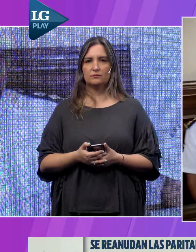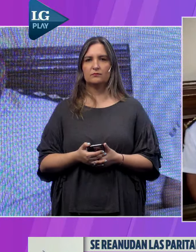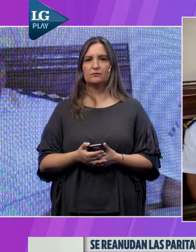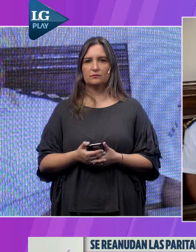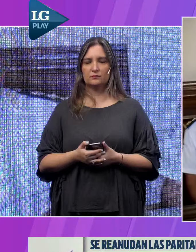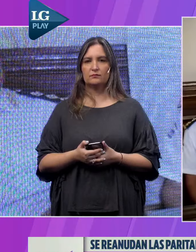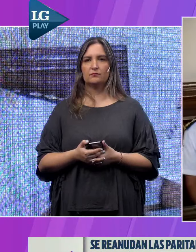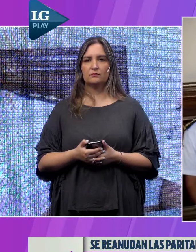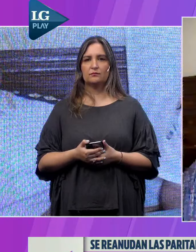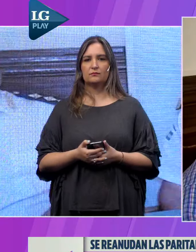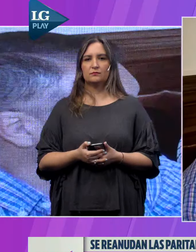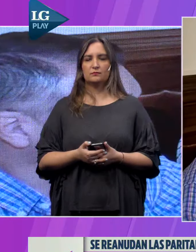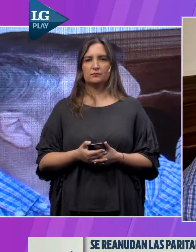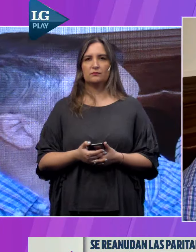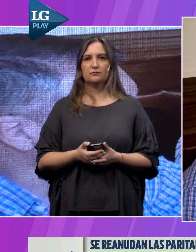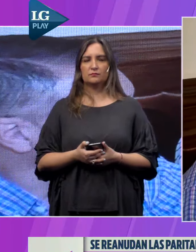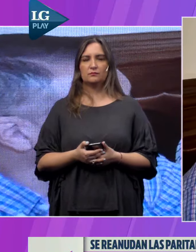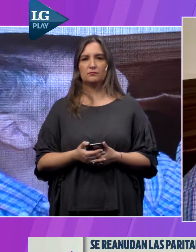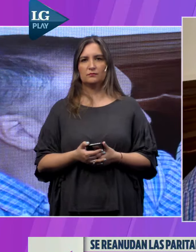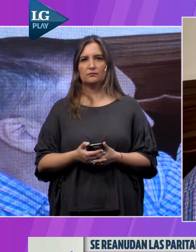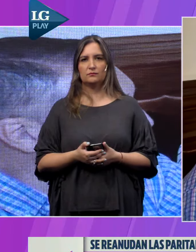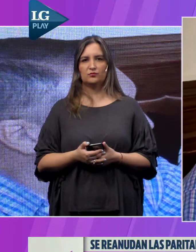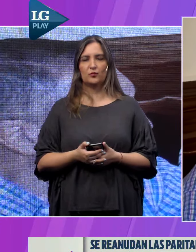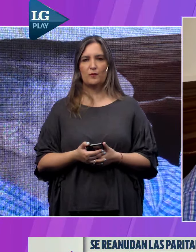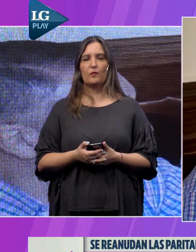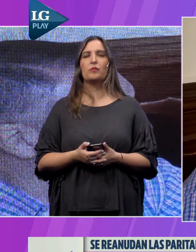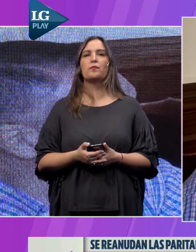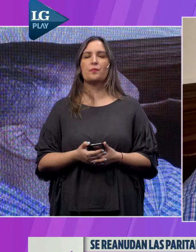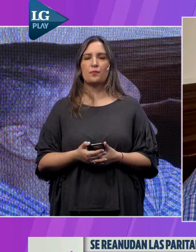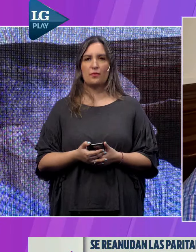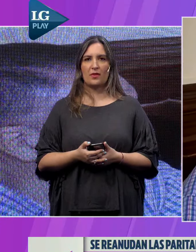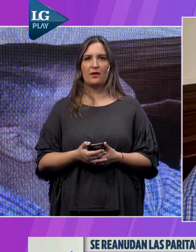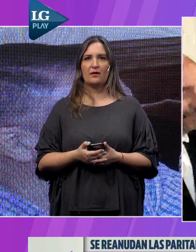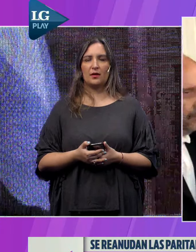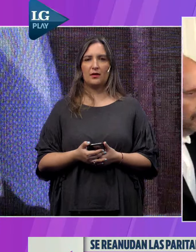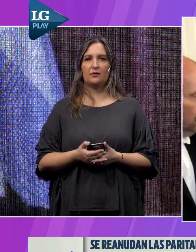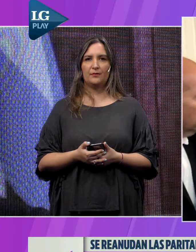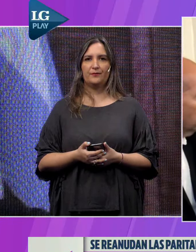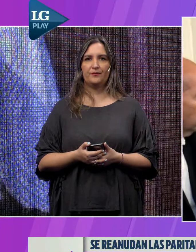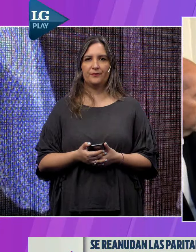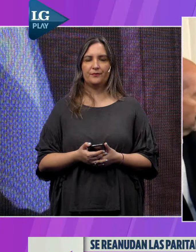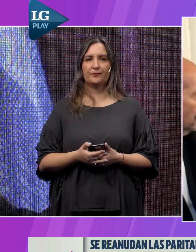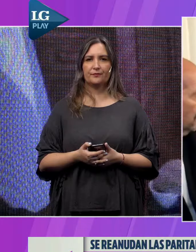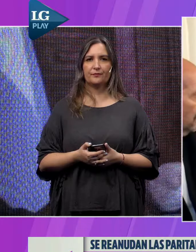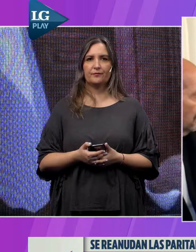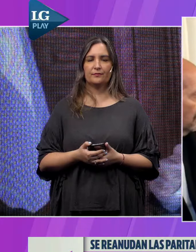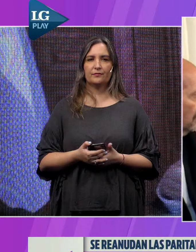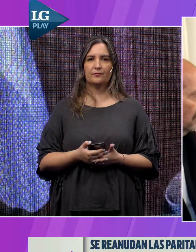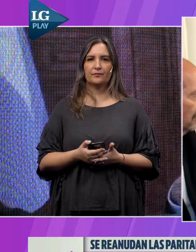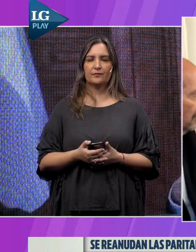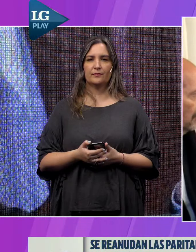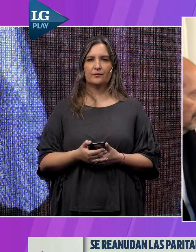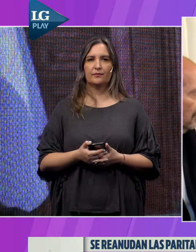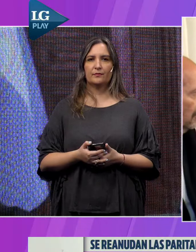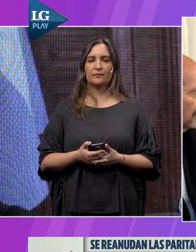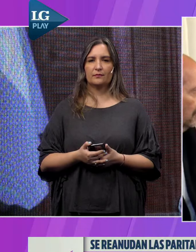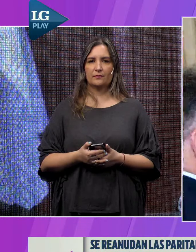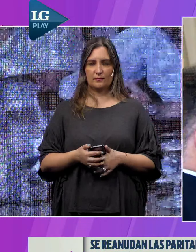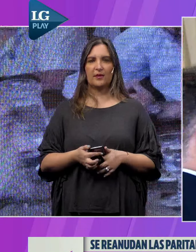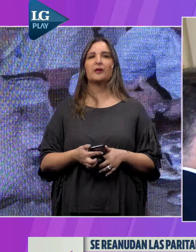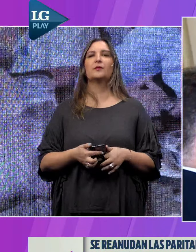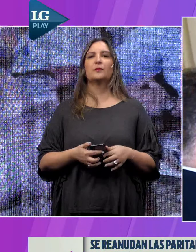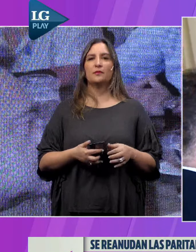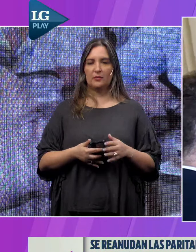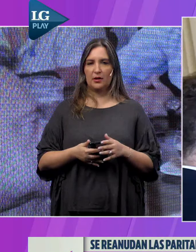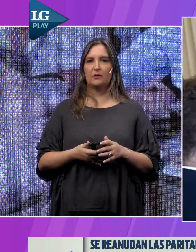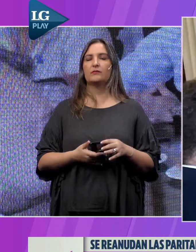por respeto a los trabajadores, que nos vamos a empezar a reunir dentro de poco, no lo podemos decir en estos momentos. Uh-huh. Y lo del bono viene después, de un